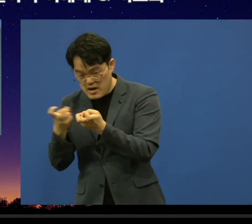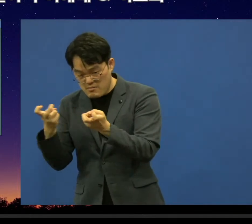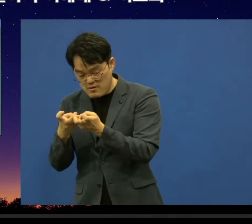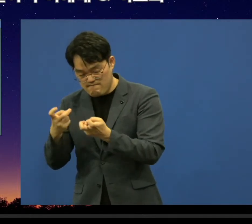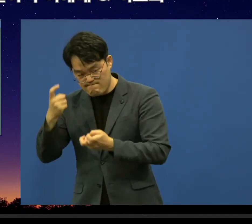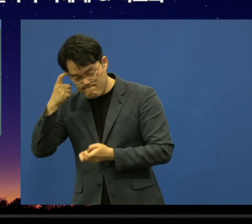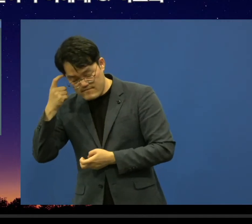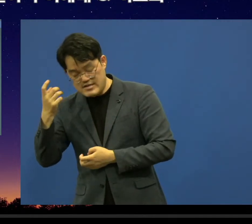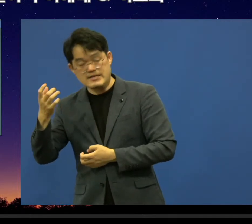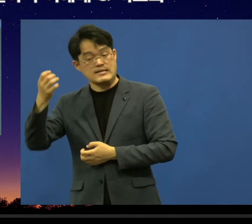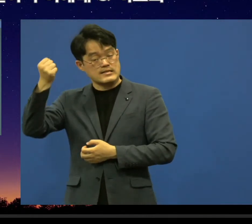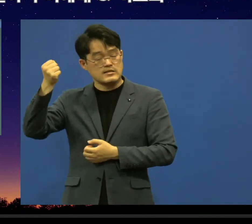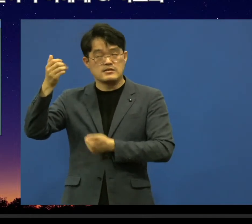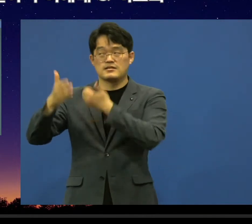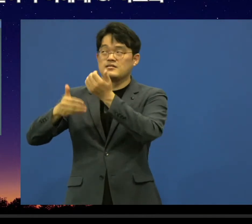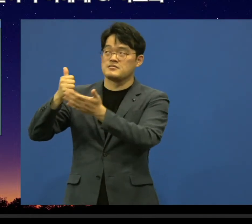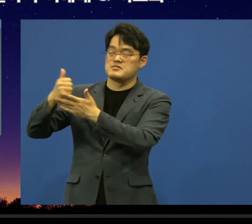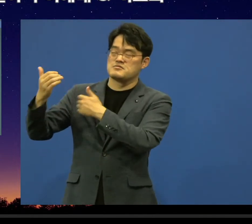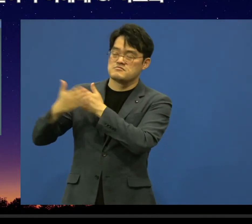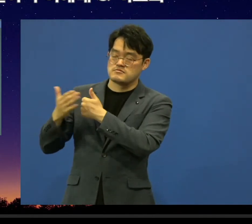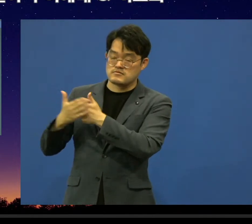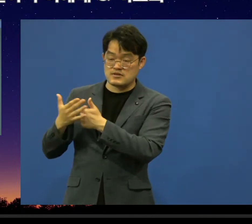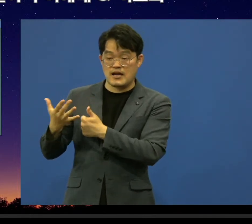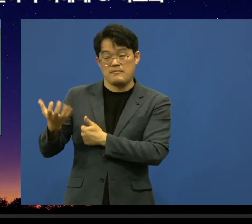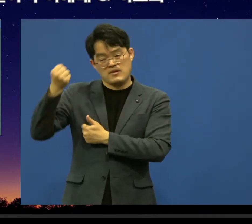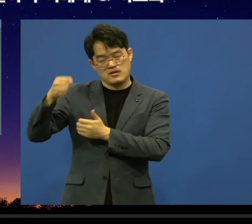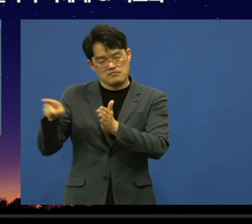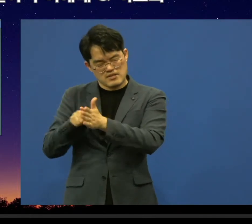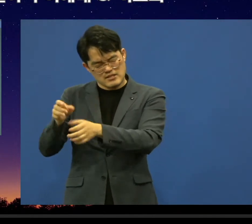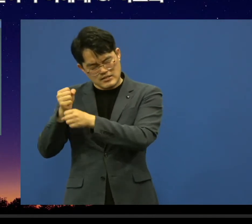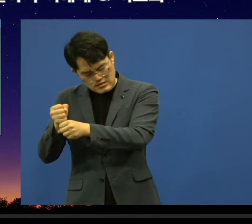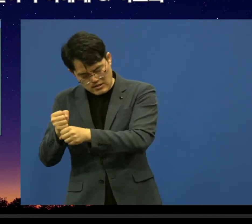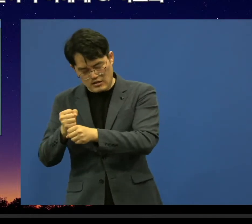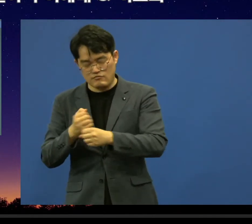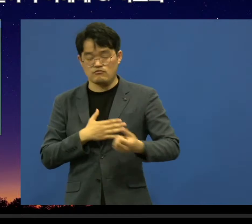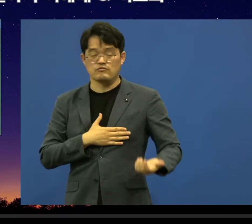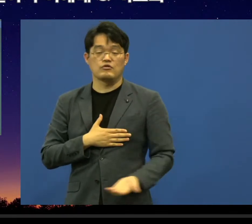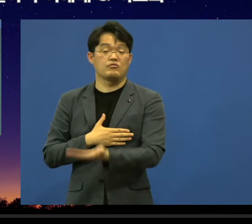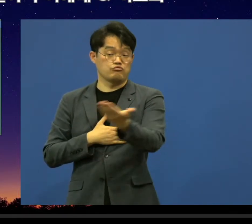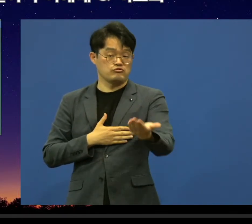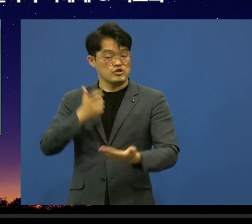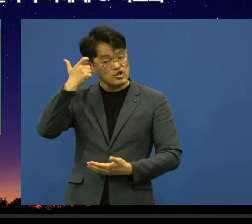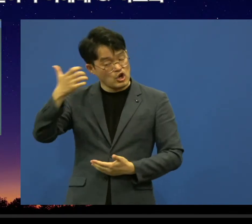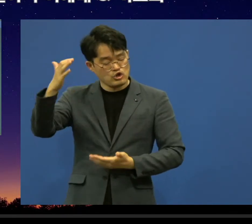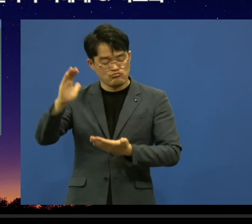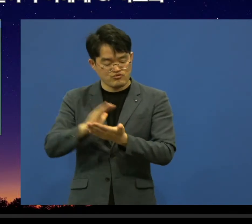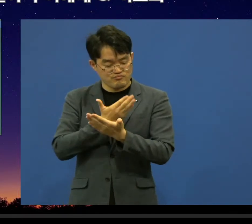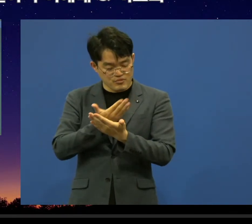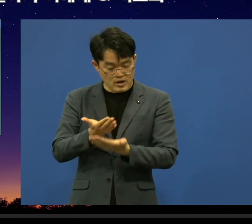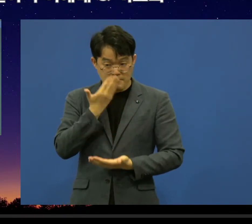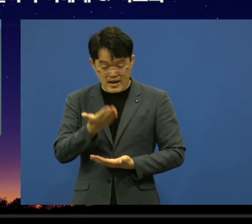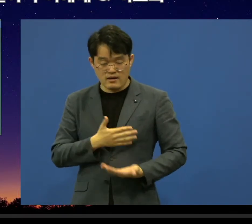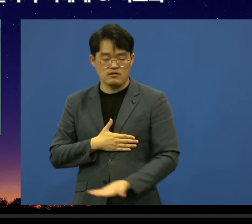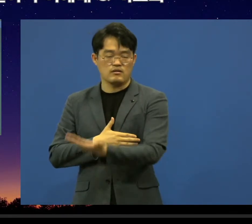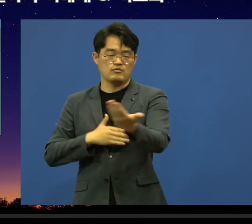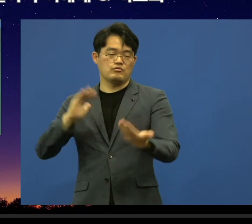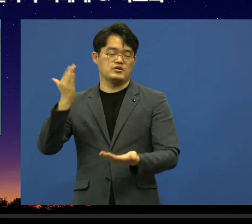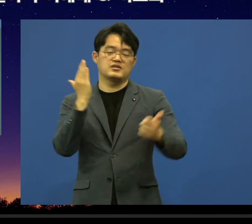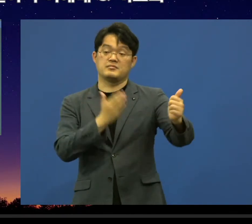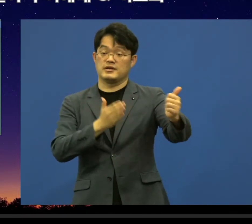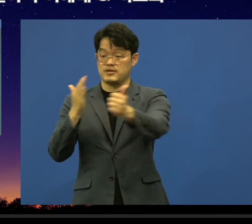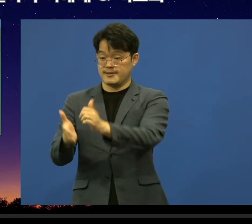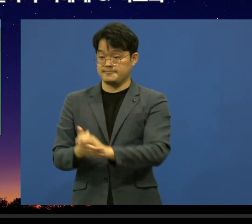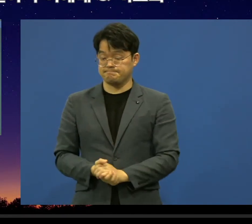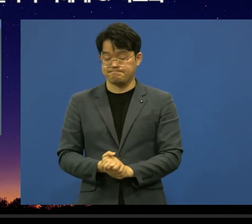경쟁력을 가진 여러분 다 되시기를 축복합니다. 이제 다윗이 본격적으로 하나님의 타이밍에 이스라엘에